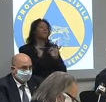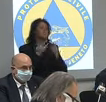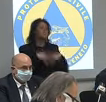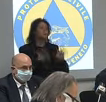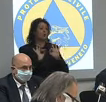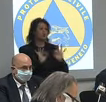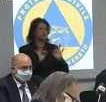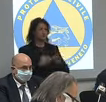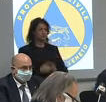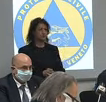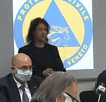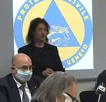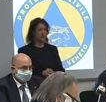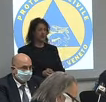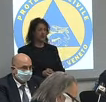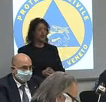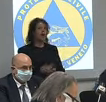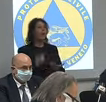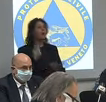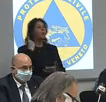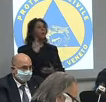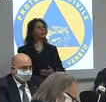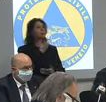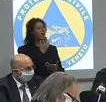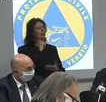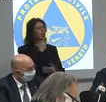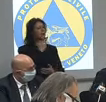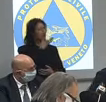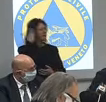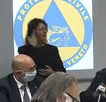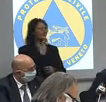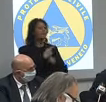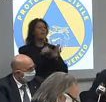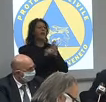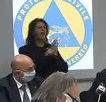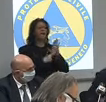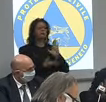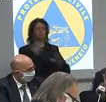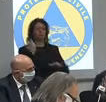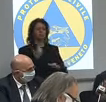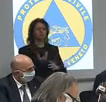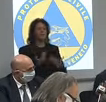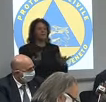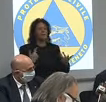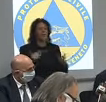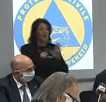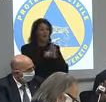dai, ma elimina le leggi, non... sono leggi che sono nate giorno dopo giorno, e